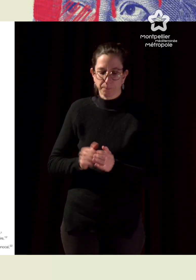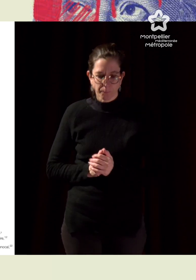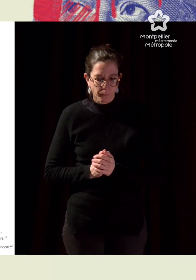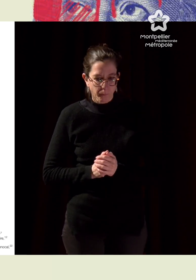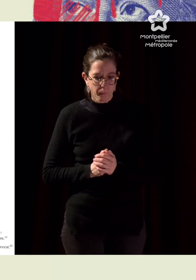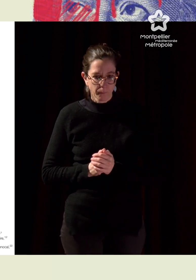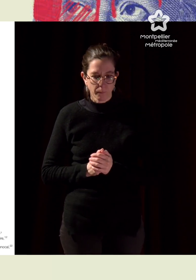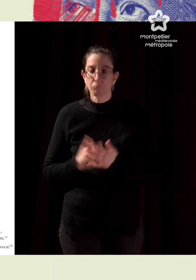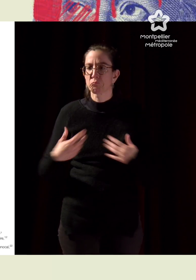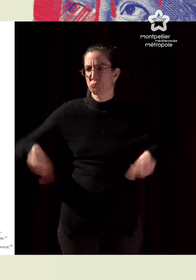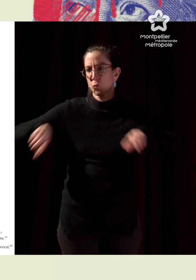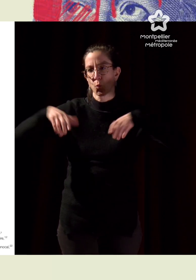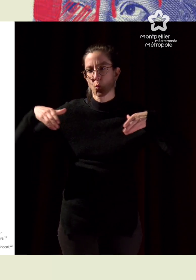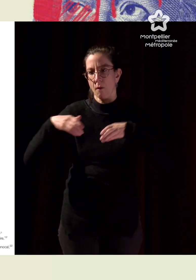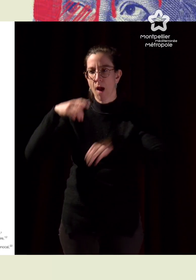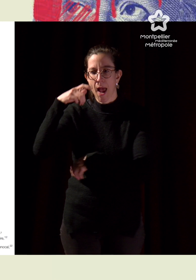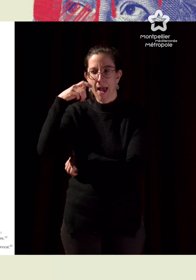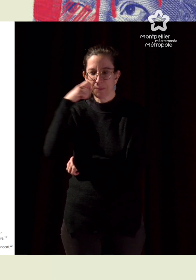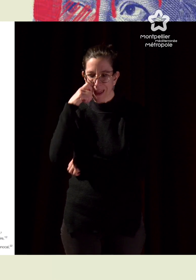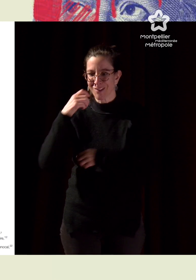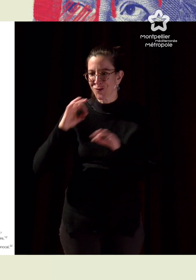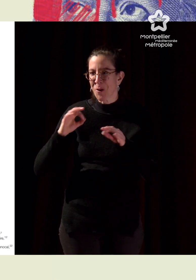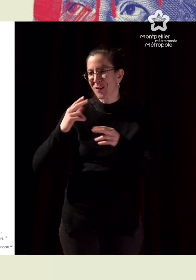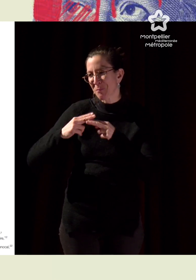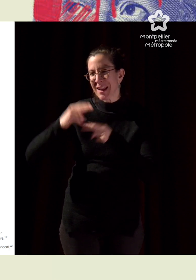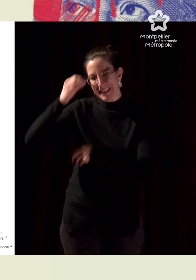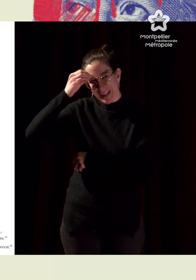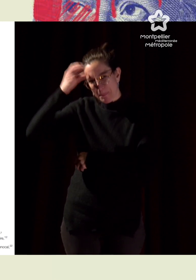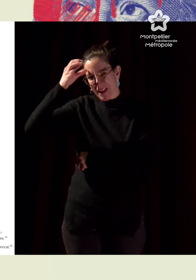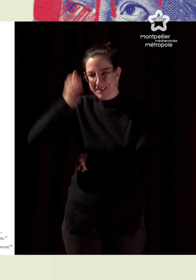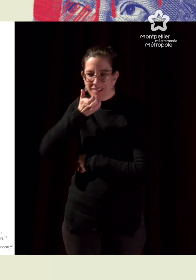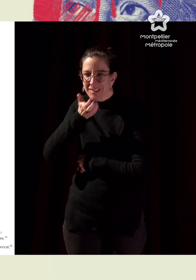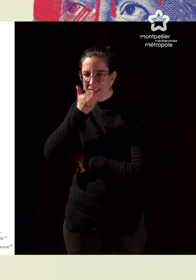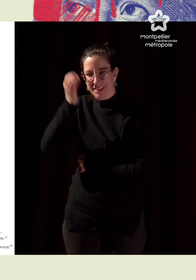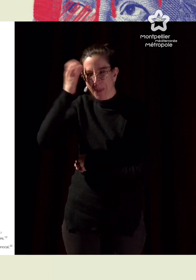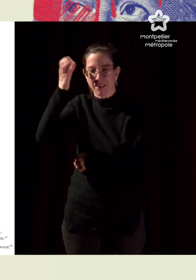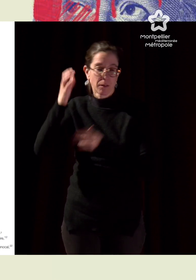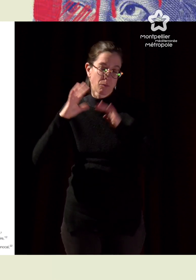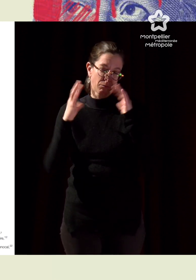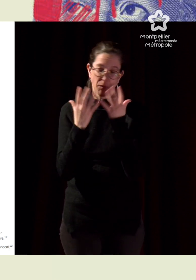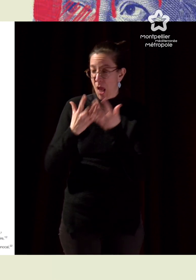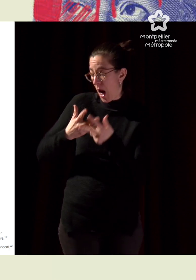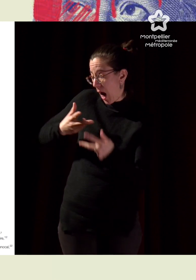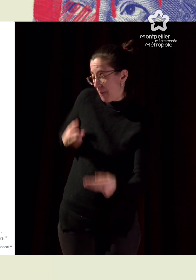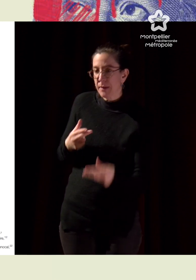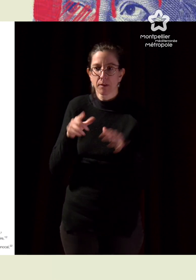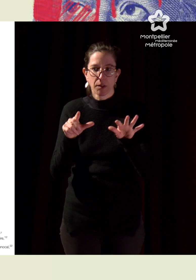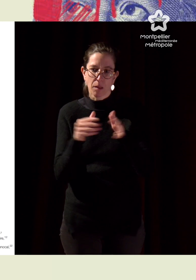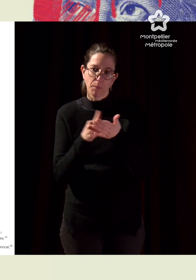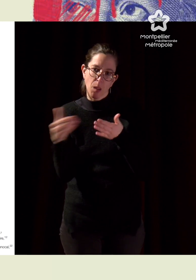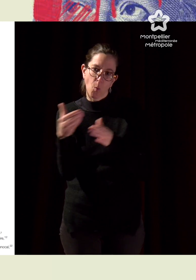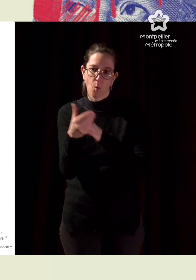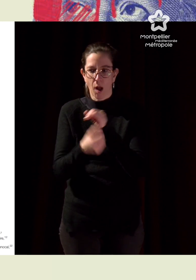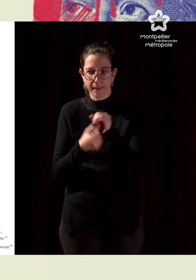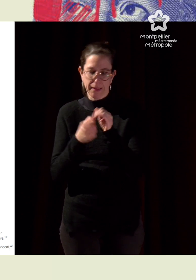Alors notre espèce vraiment sapiens, donc 7 millions d'années, c'est ce qui va devenir, voilà, c'est toute la lignée humaine, mais ce dont je vais vous